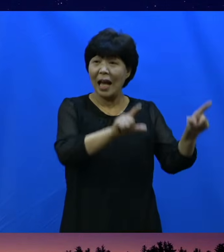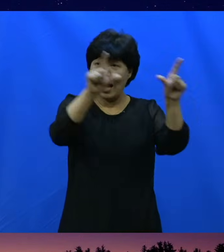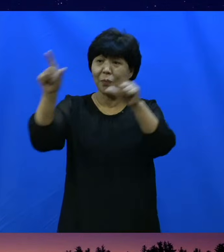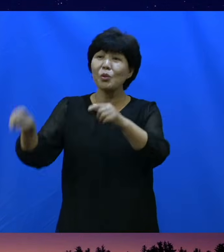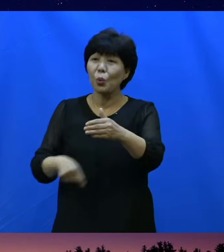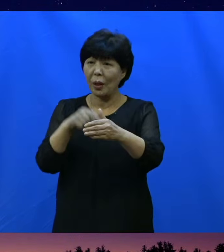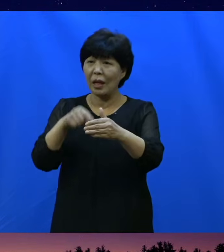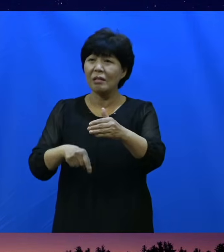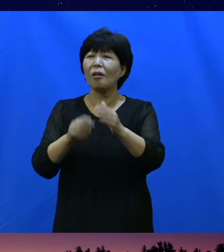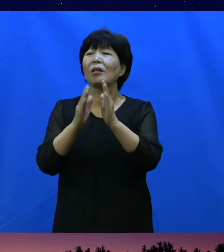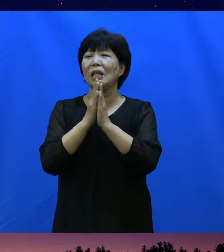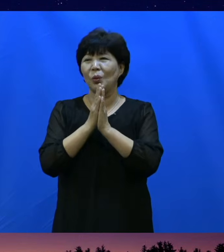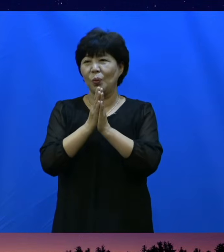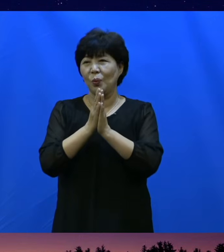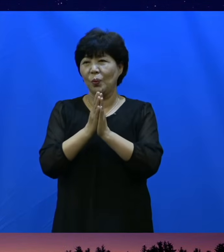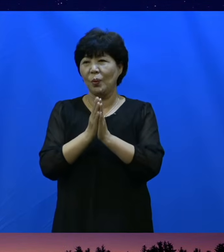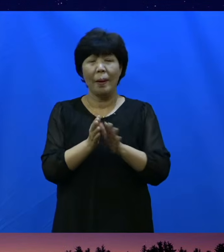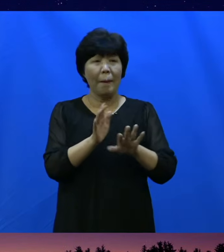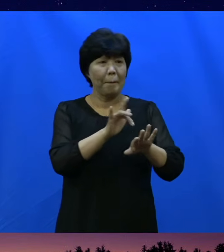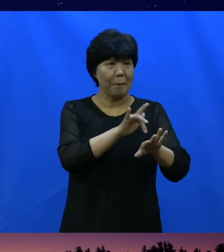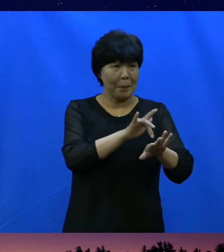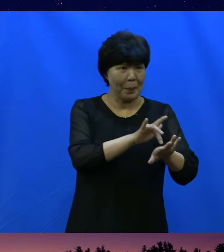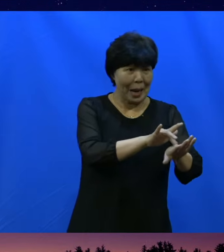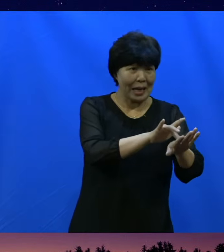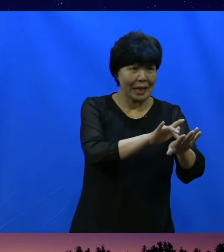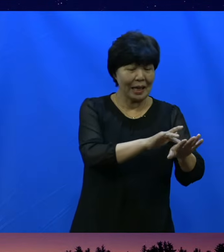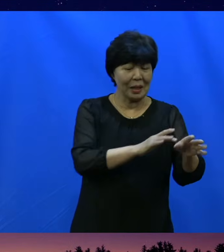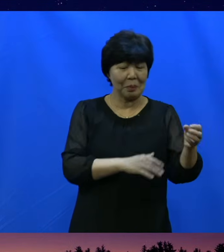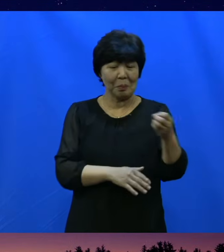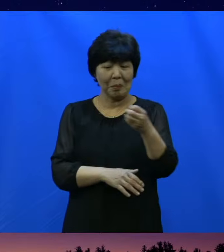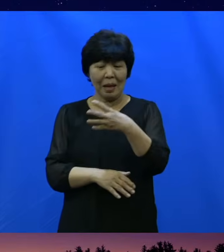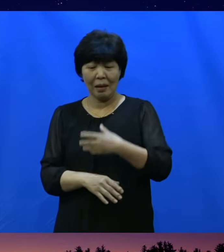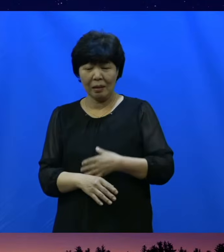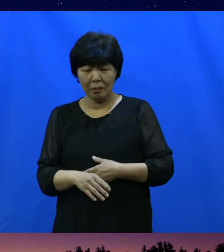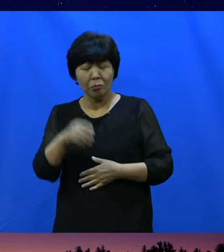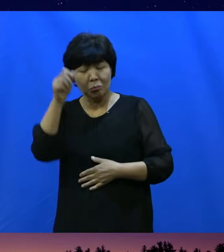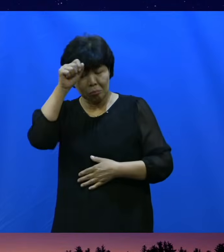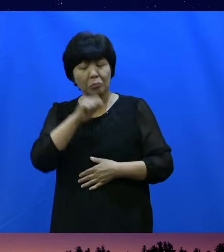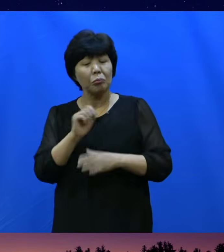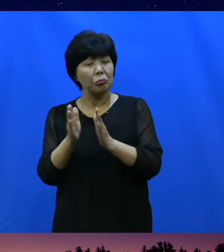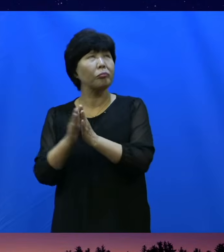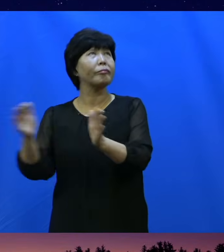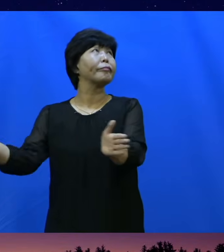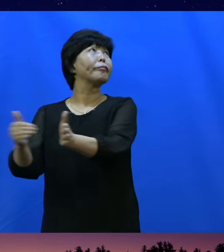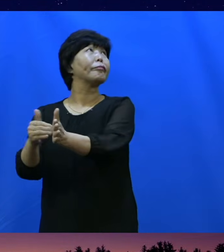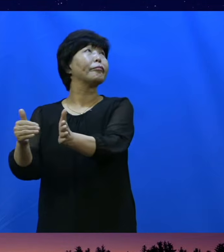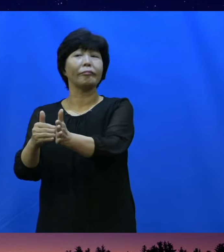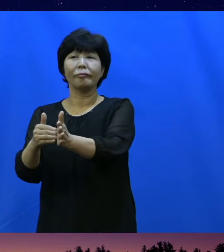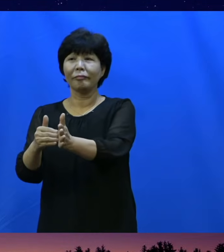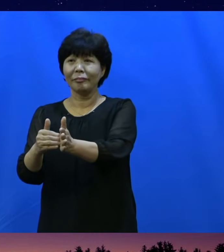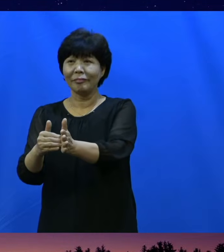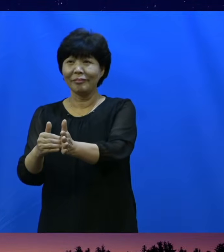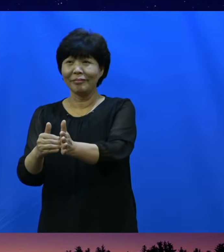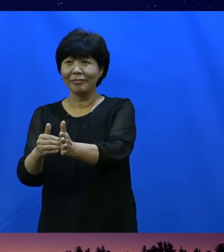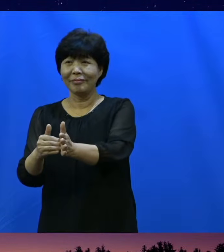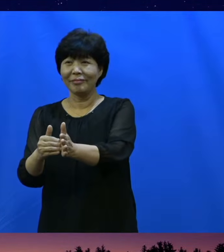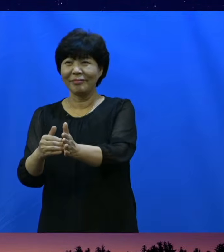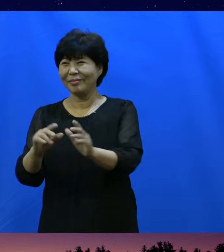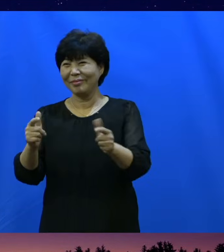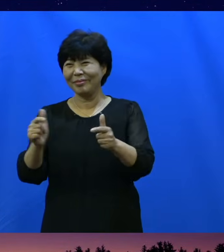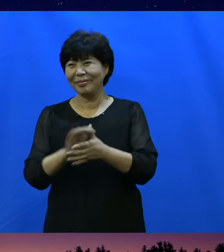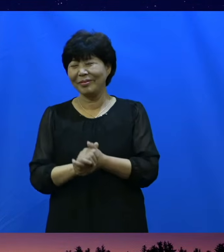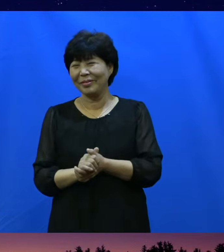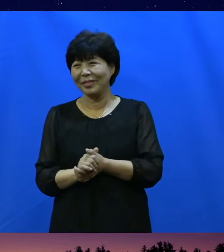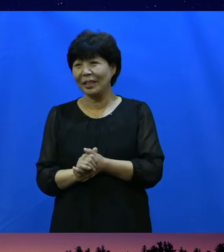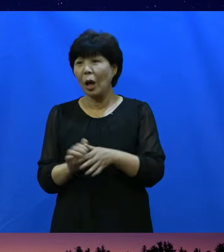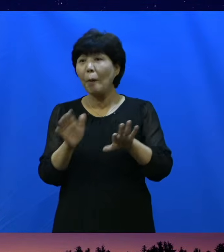돼요. 왜? 마귀는 새벽기도에만 와가지고 뭐 시험하고 끝나는 게 아니잖아요, 여러분.